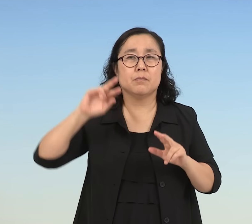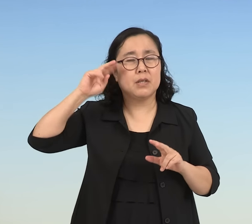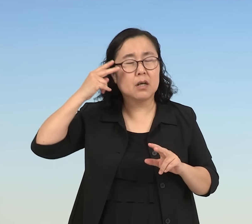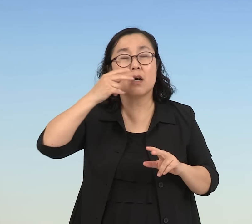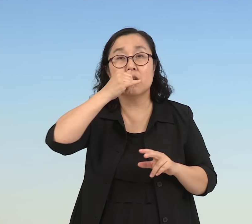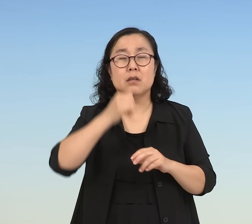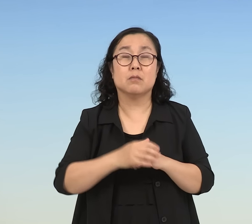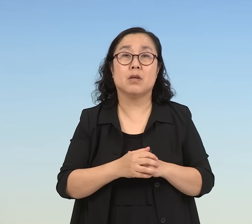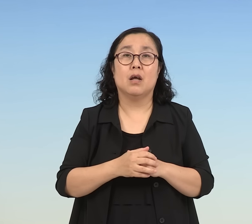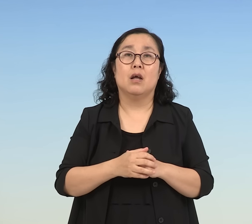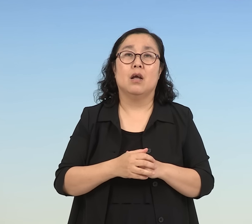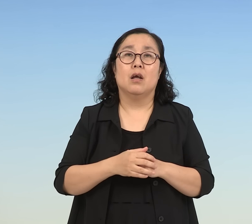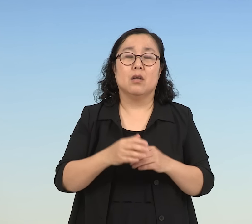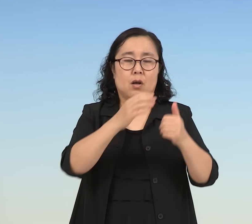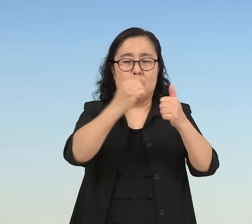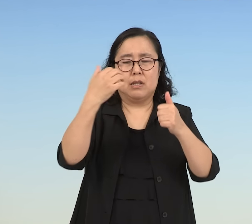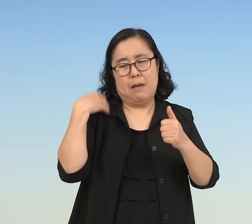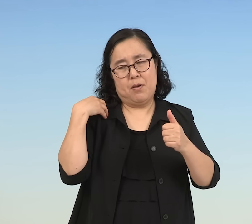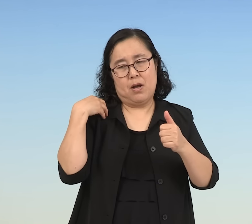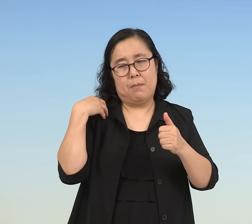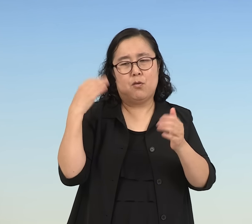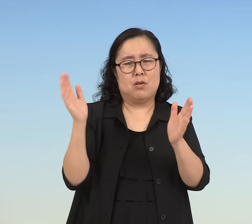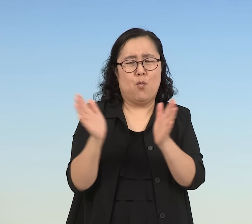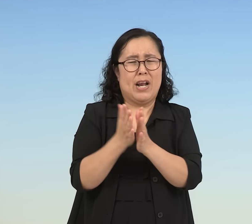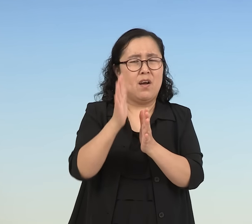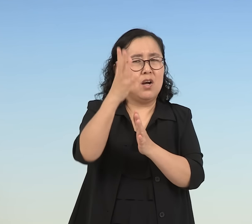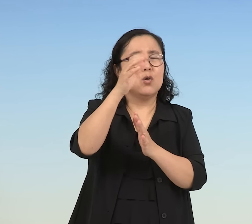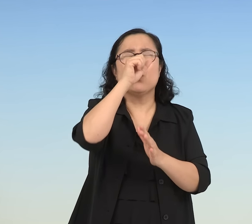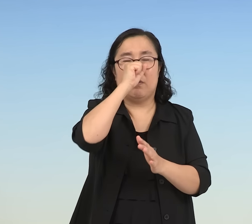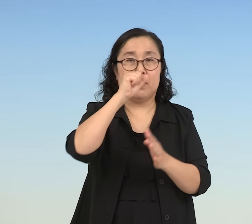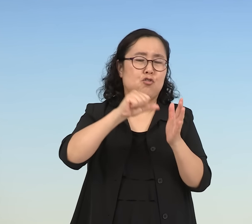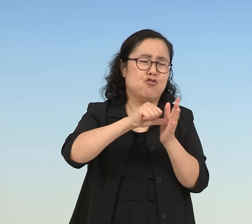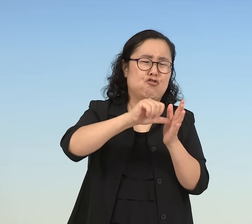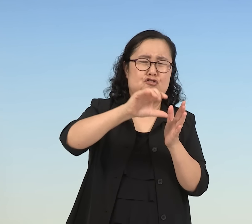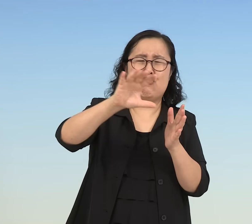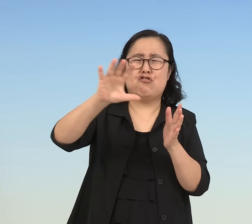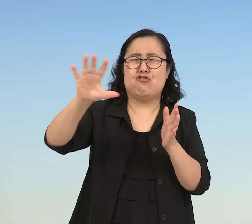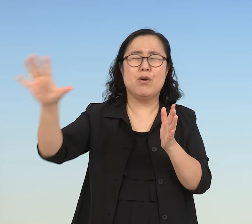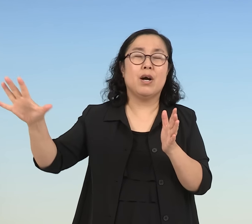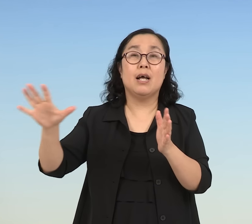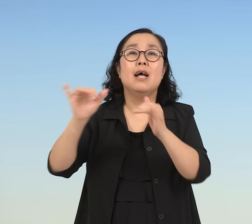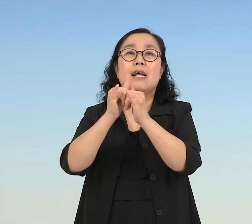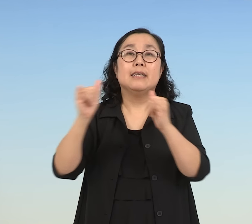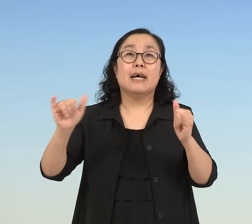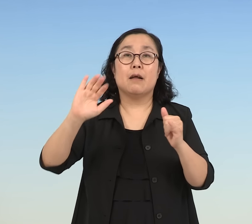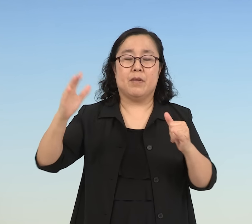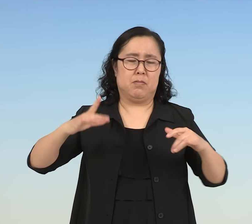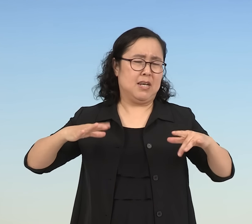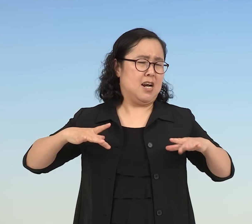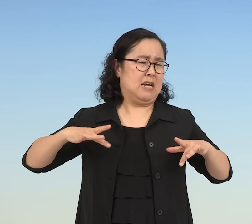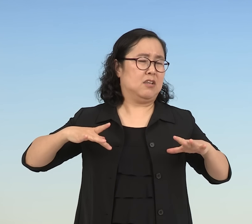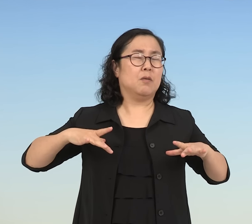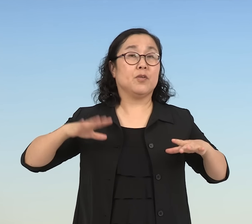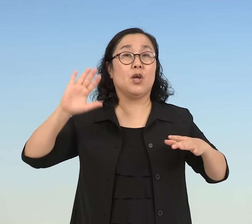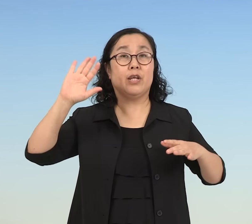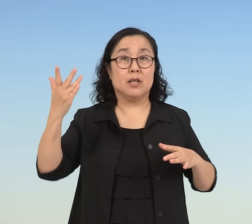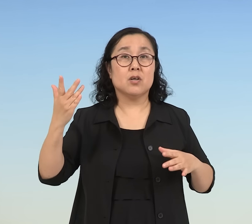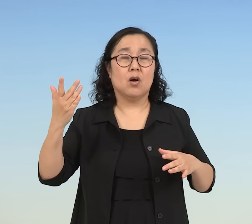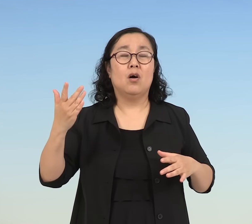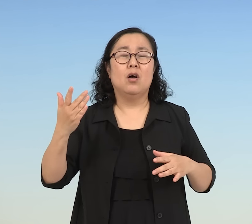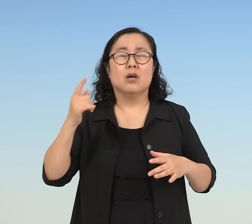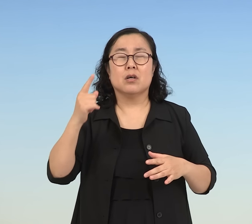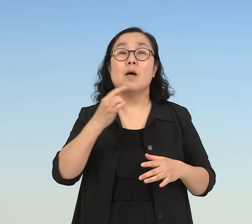뭐냐? 자꾸 사명 그러면 화려한 뭘 생각해. 신문에 이름 나고 막 유명한 대학 나오고 막 교회를 하면 막